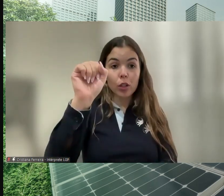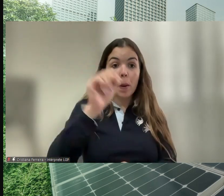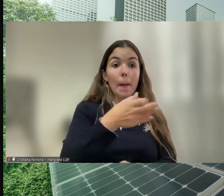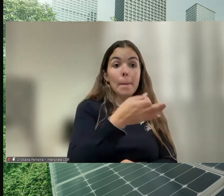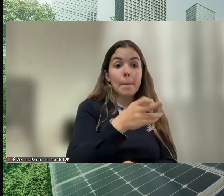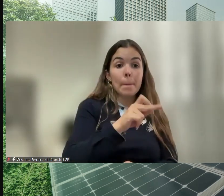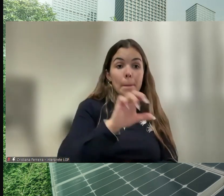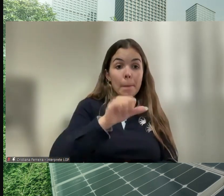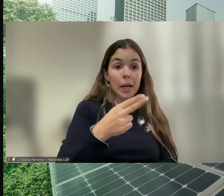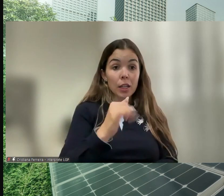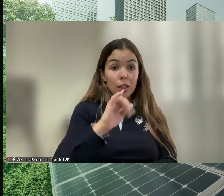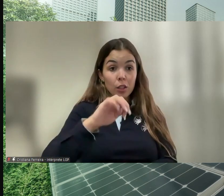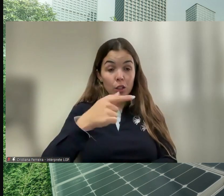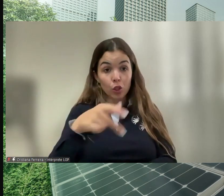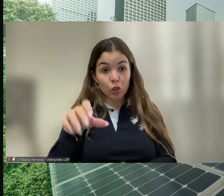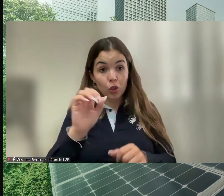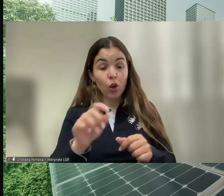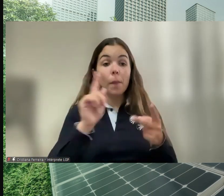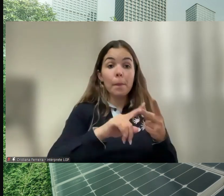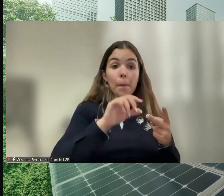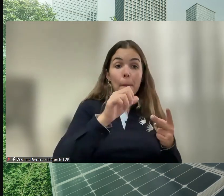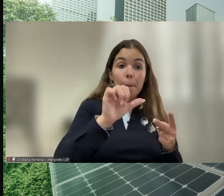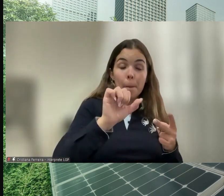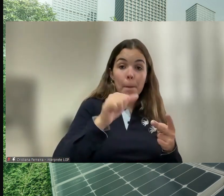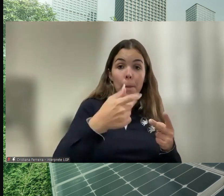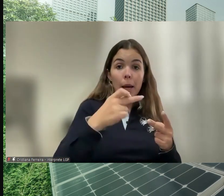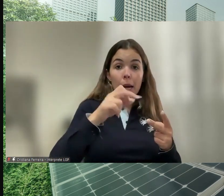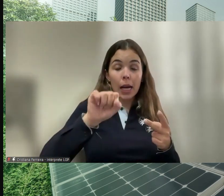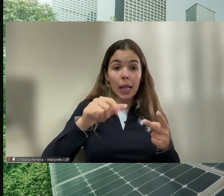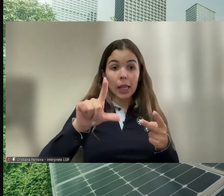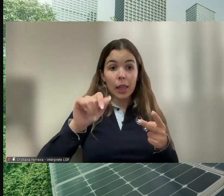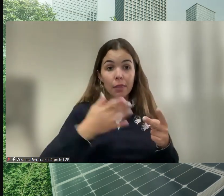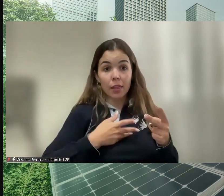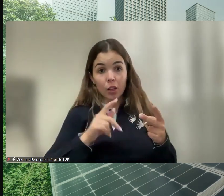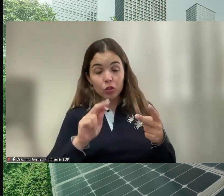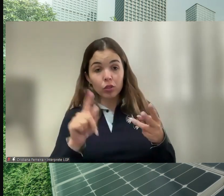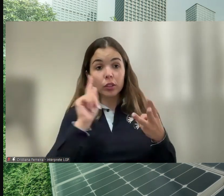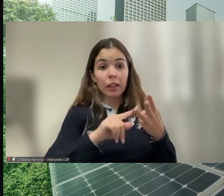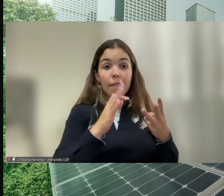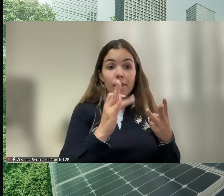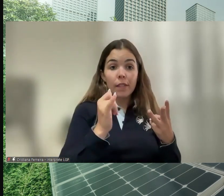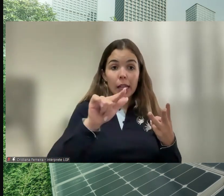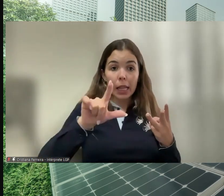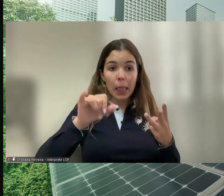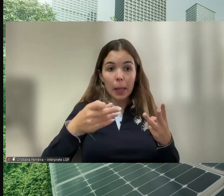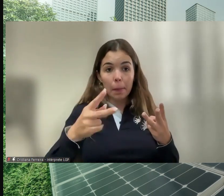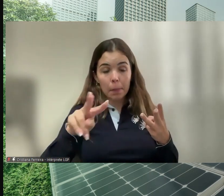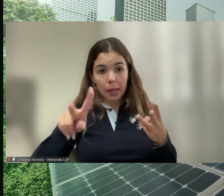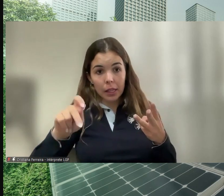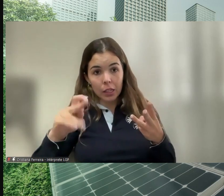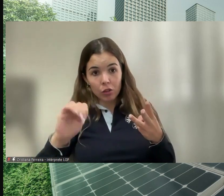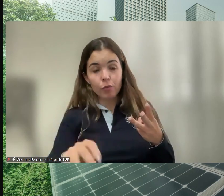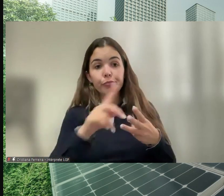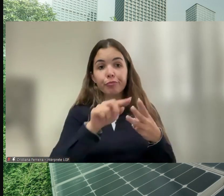Paquistão, do Bangladesh e das Filipinas para tentar perceber como é que o financiamento para a adaptação às alterações climáticas